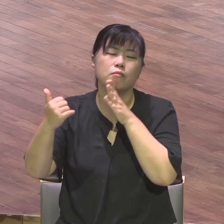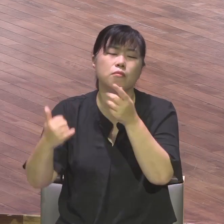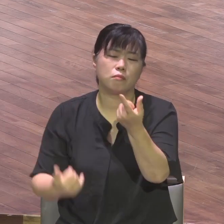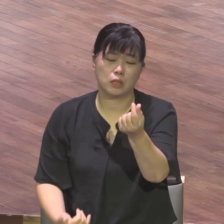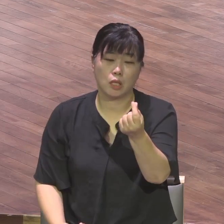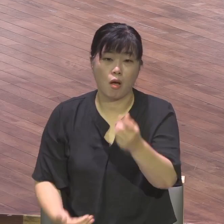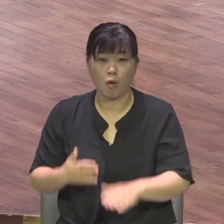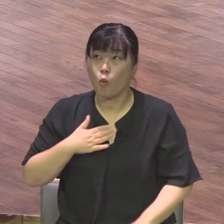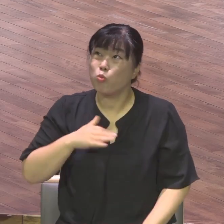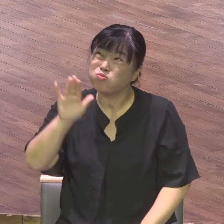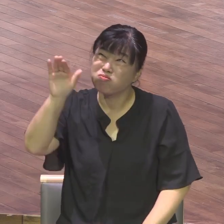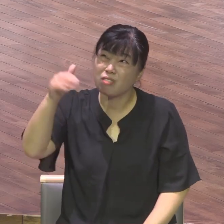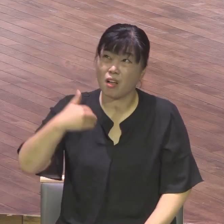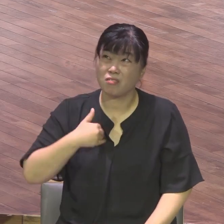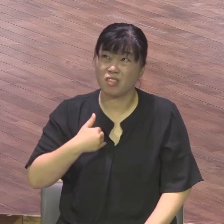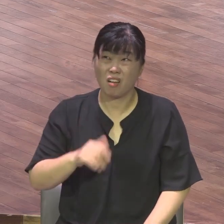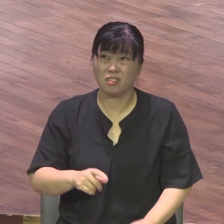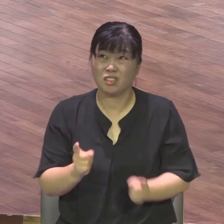나를 기도하게 하시는구나.